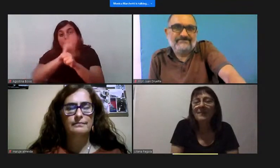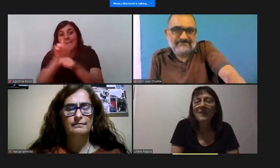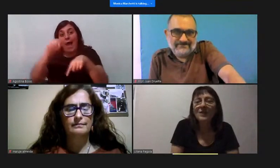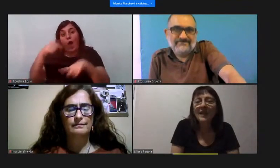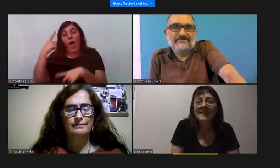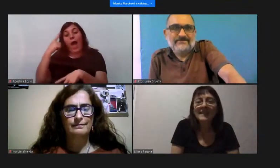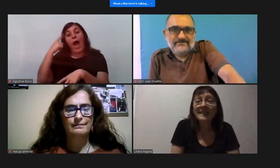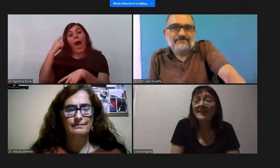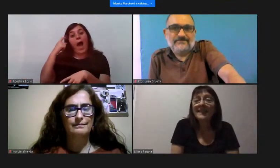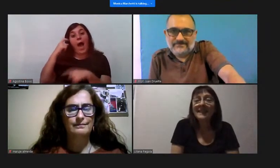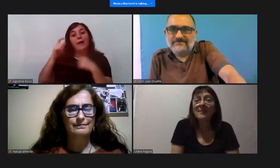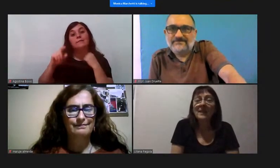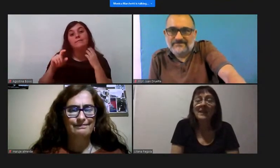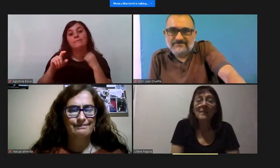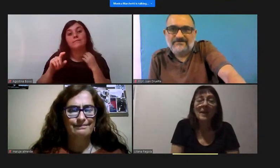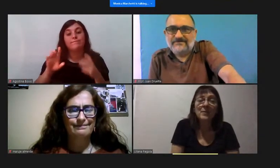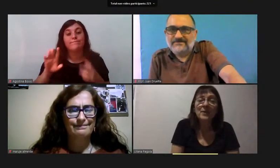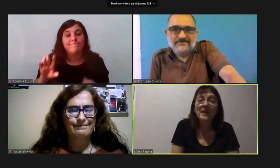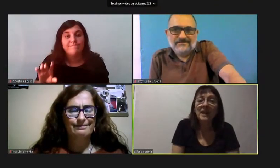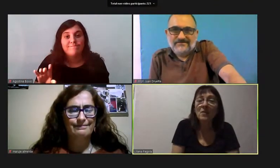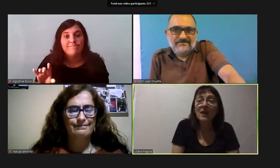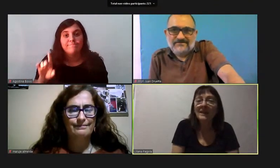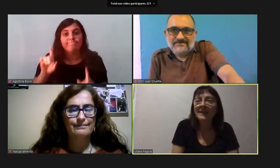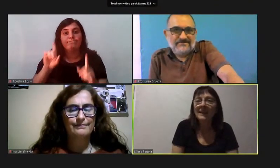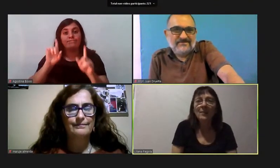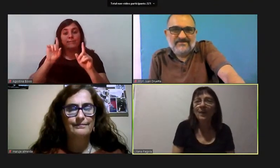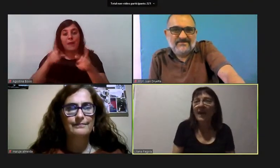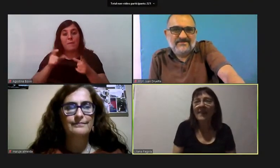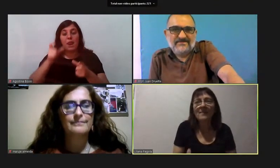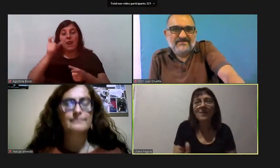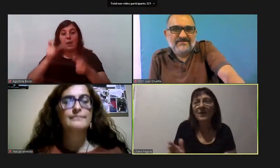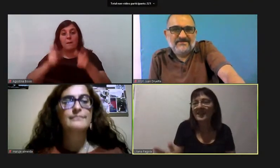A las personas invisibles y también a Maruje y a Juan